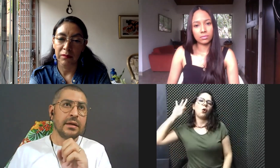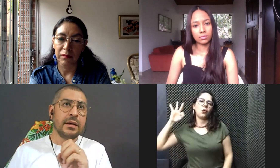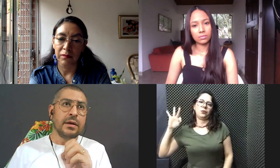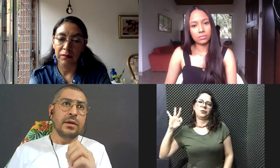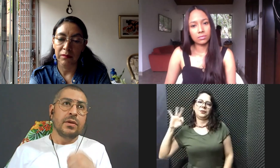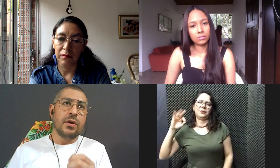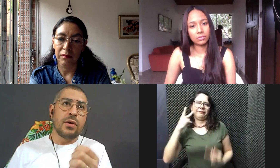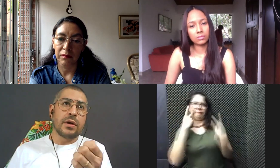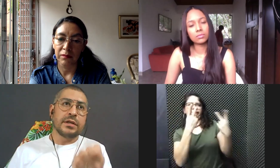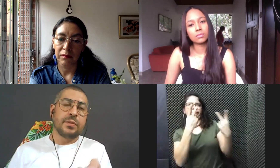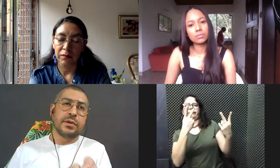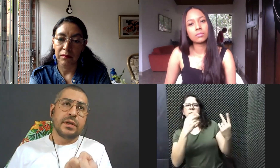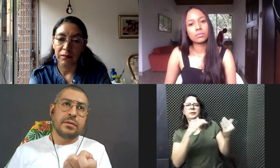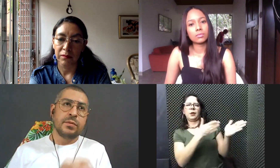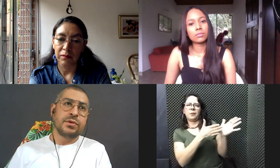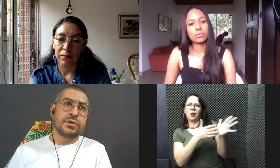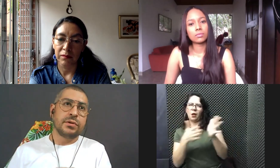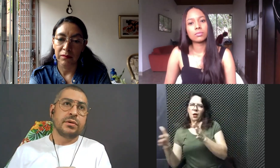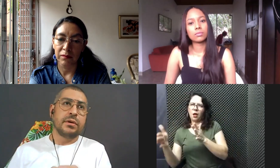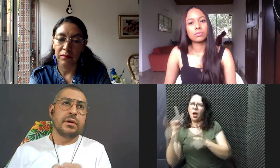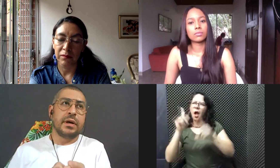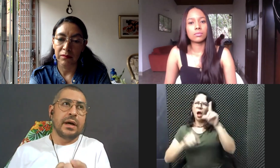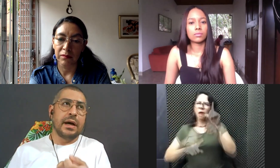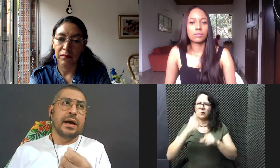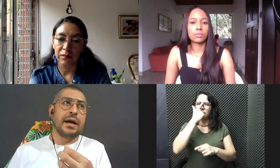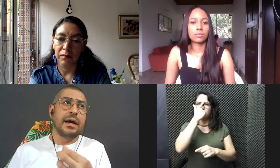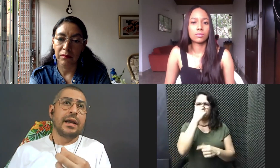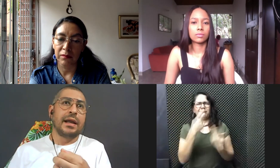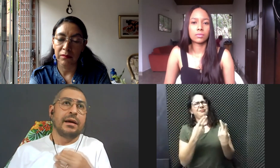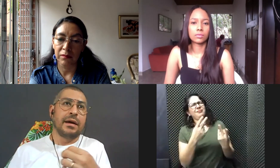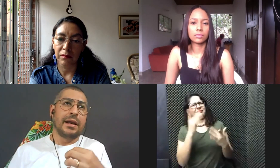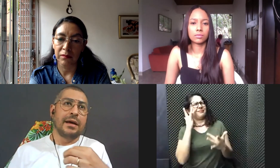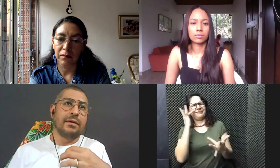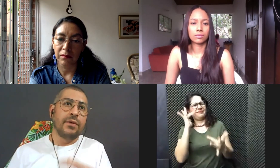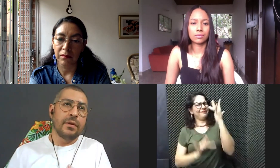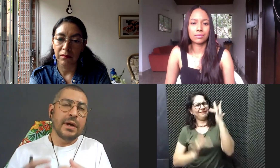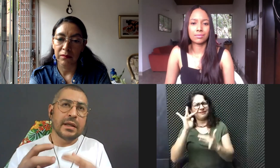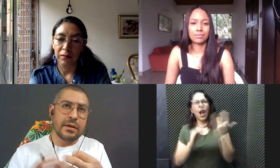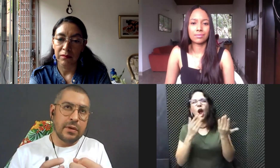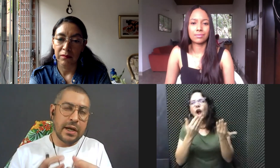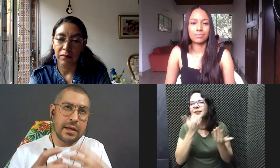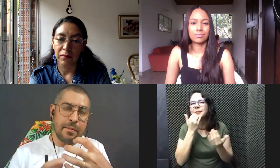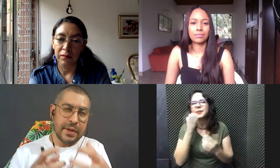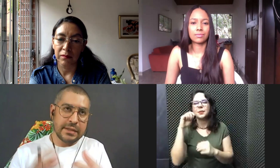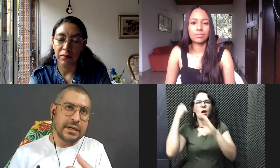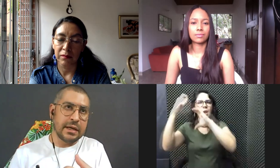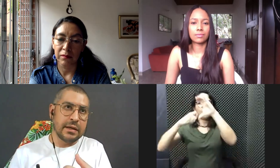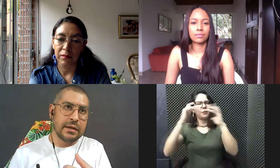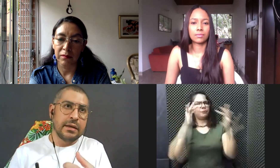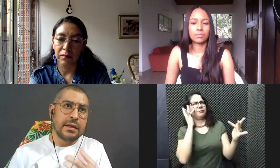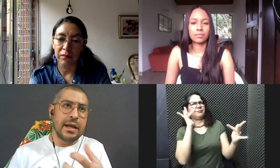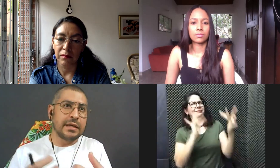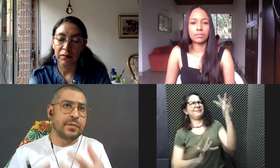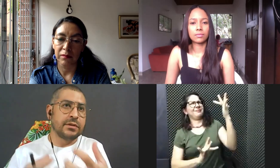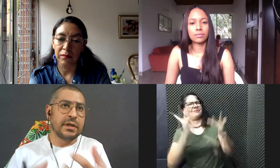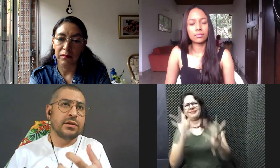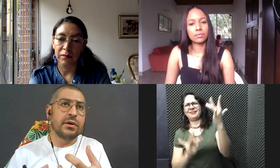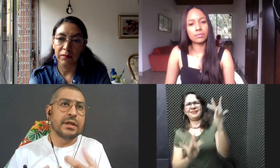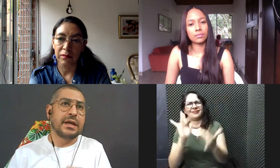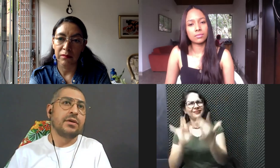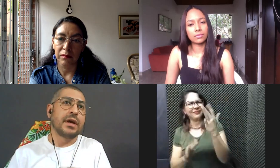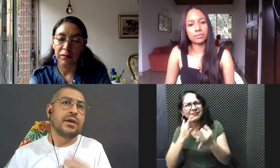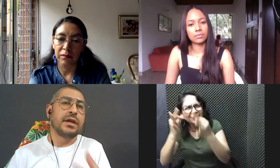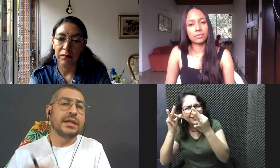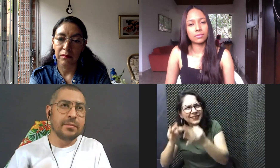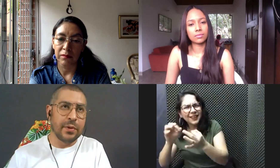pantalla no corresponden mucho a la forma de articular y de pensar de las personas